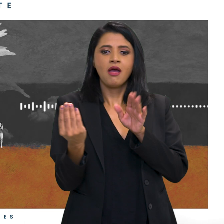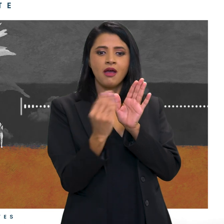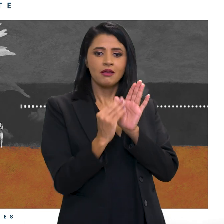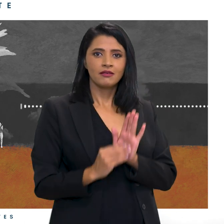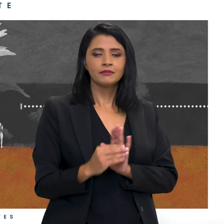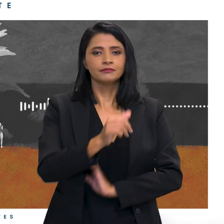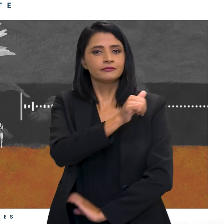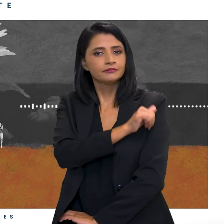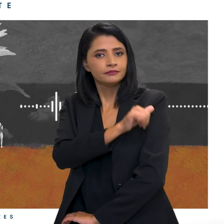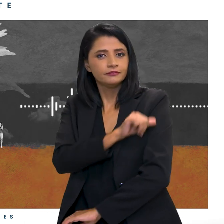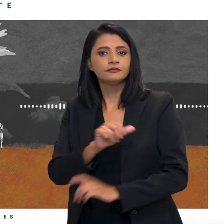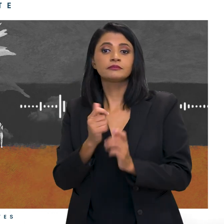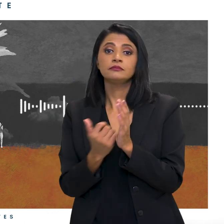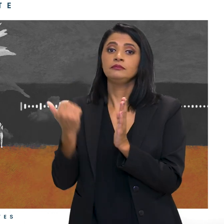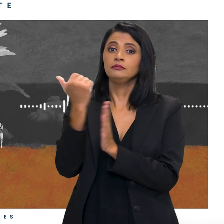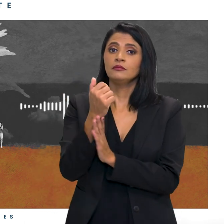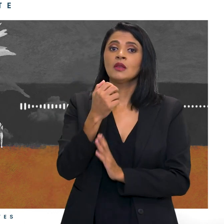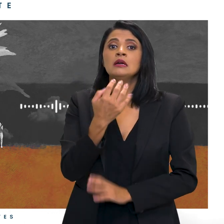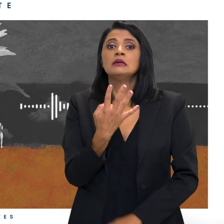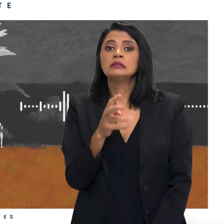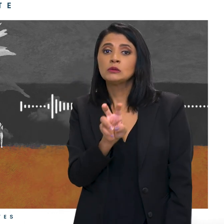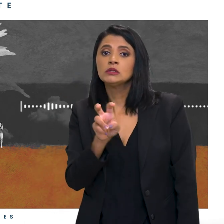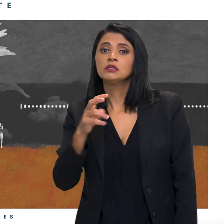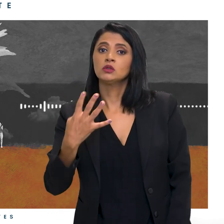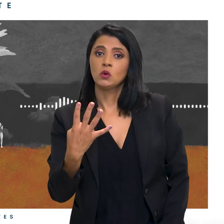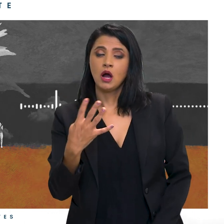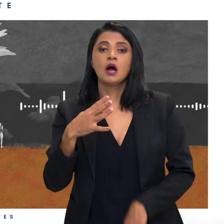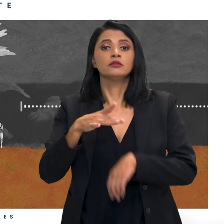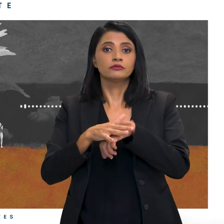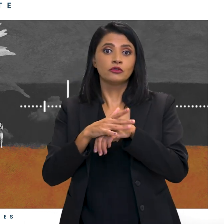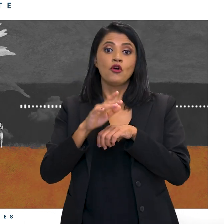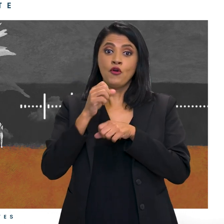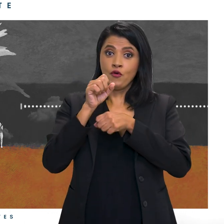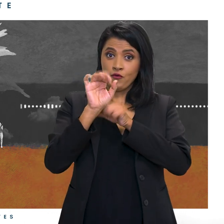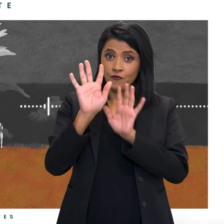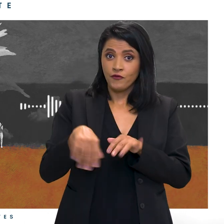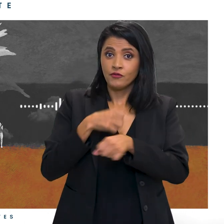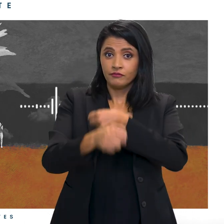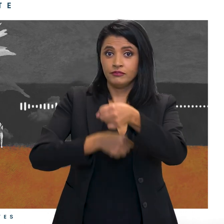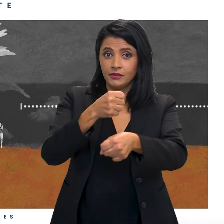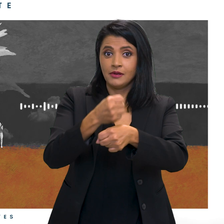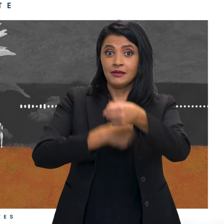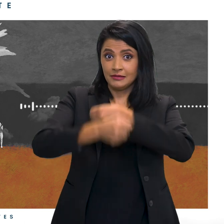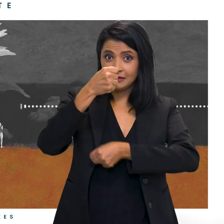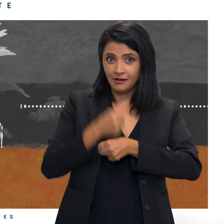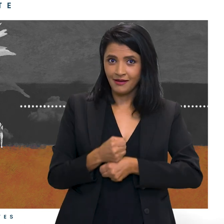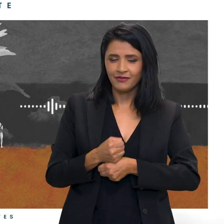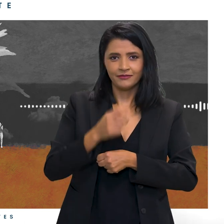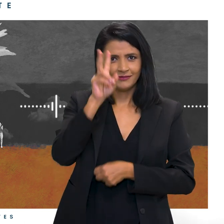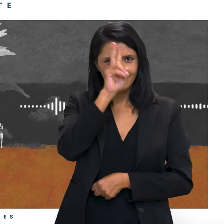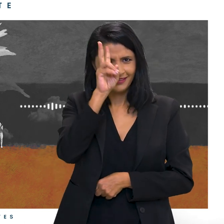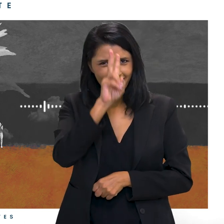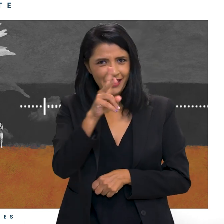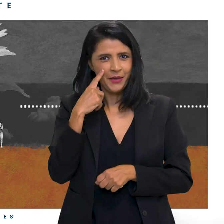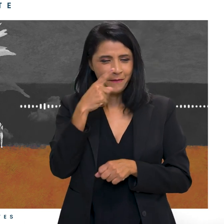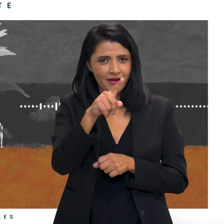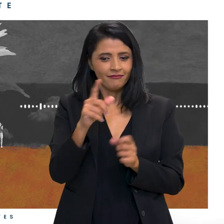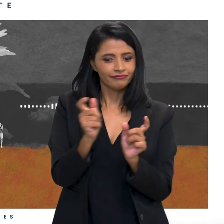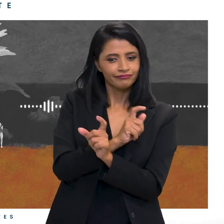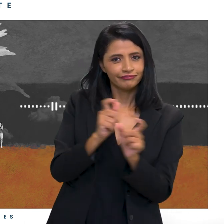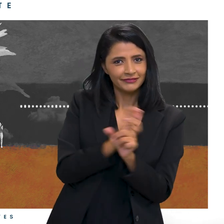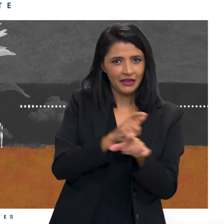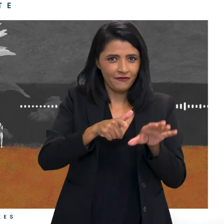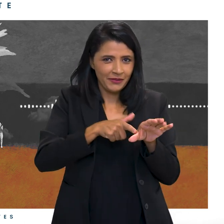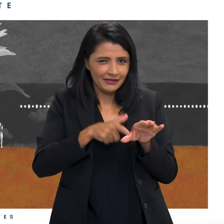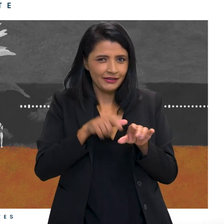doenças cobertas. No Rio de Janeiro, a ampliação foi para 54 doenças feita no fim do ano passado. Lembra do trocadilho infame